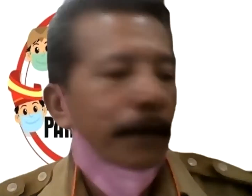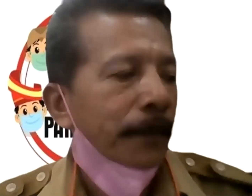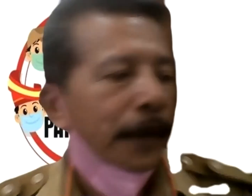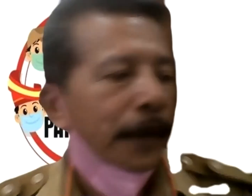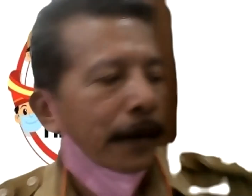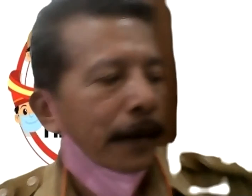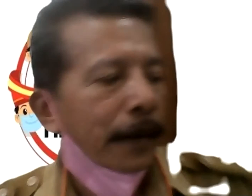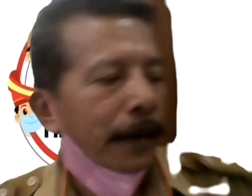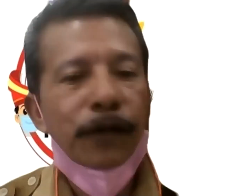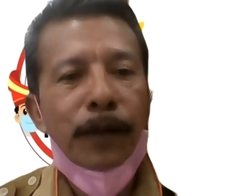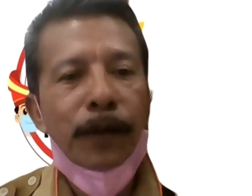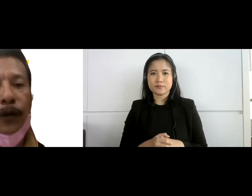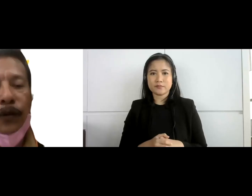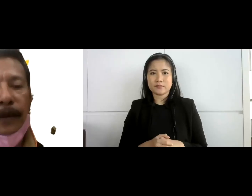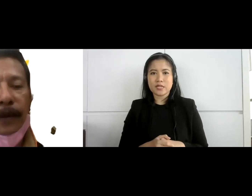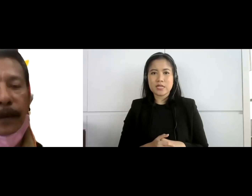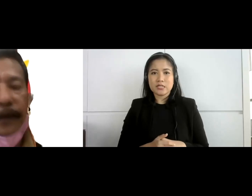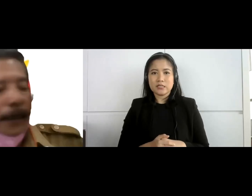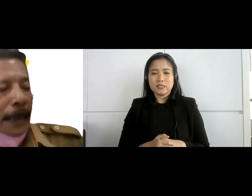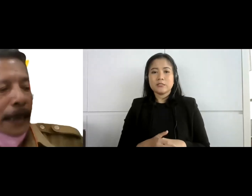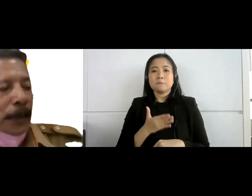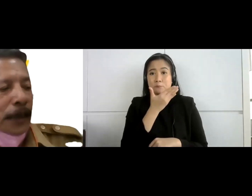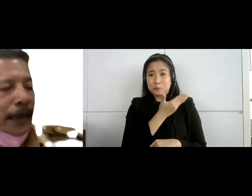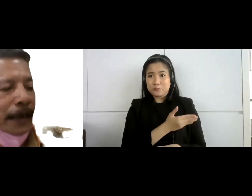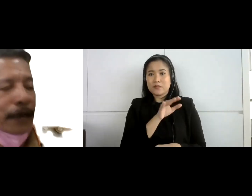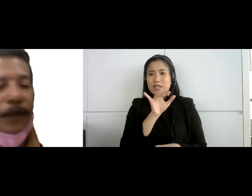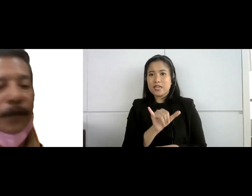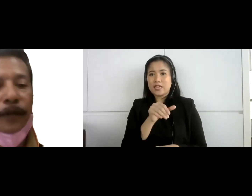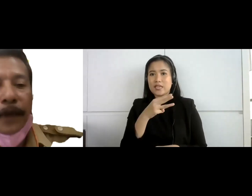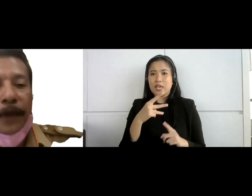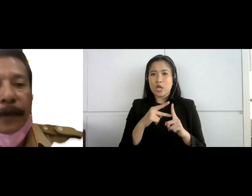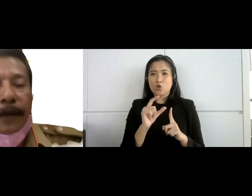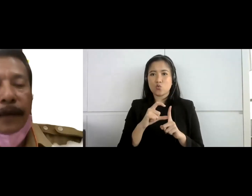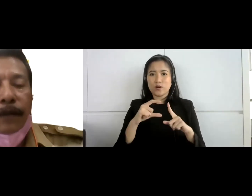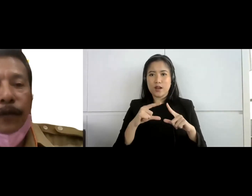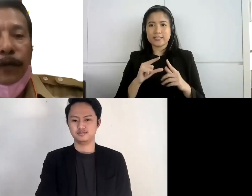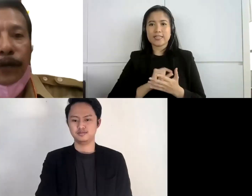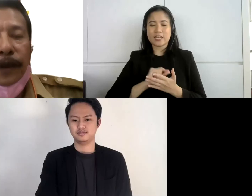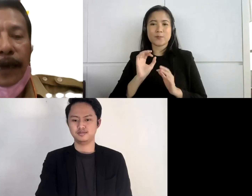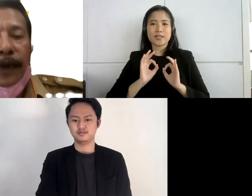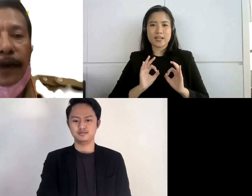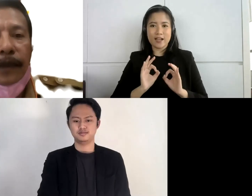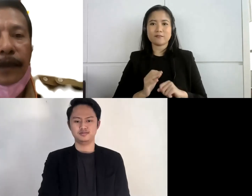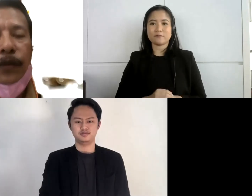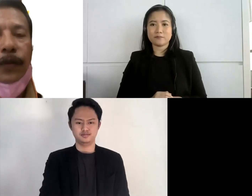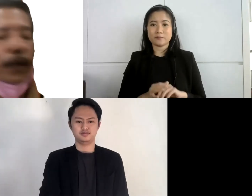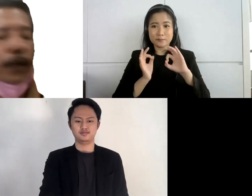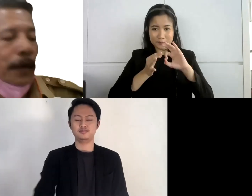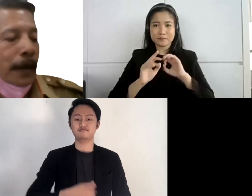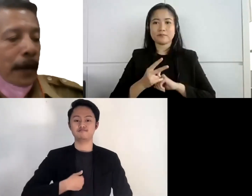Saya Yehuda Malorung, Sekretaris Dinas Pendidikan dari Kabupaten Sumba Barat, Provinsi Nusa Tenggara